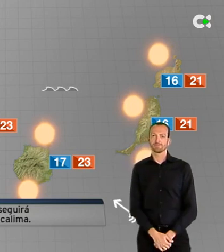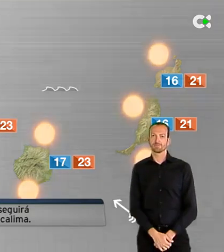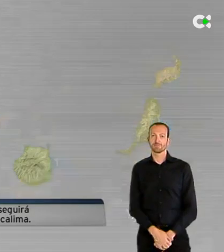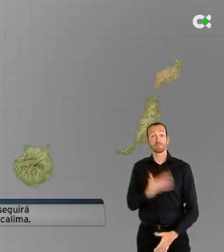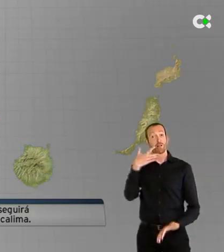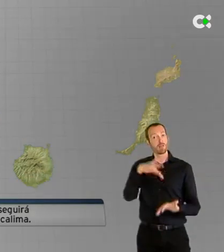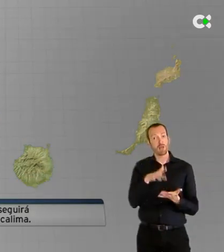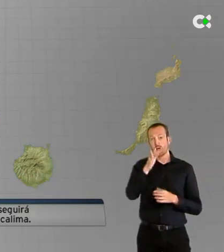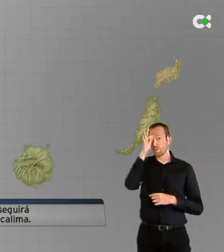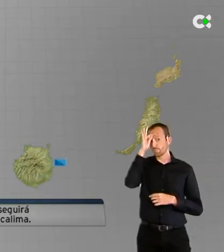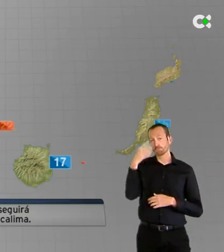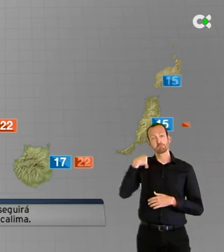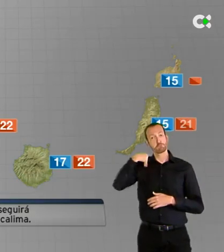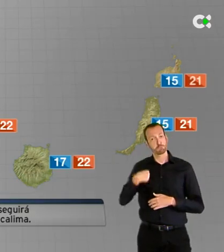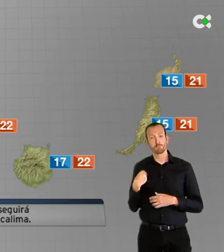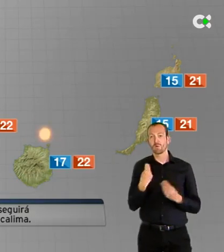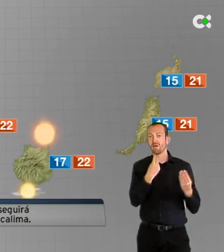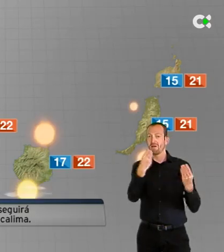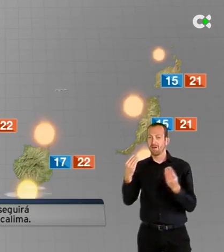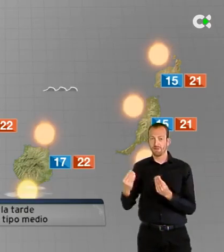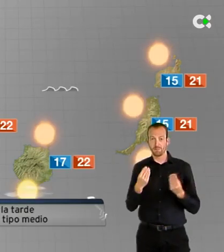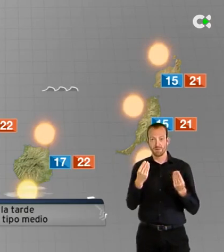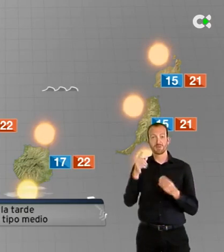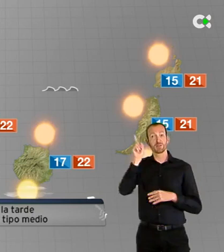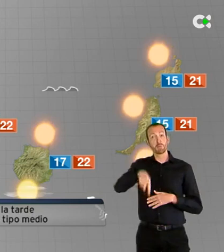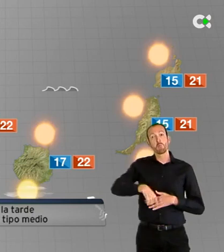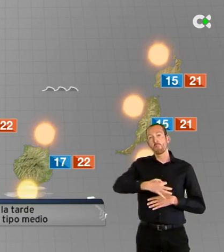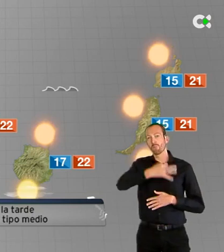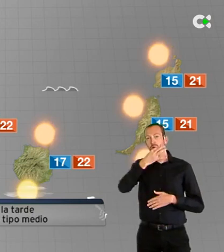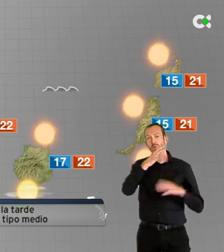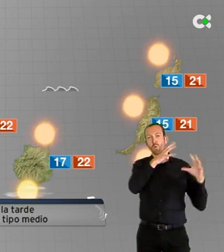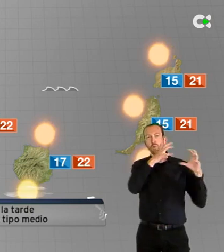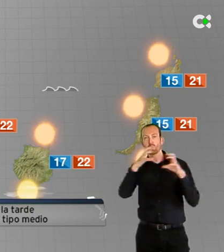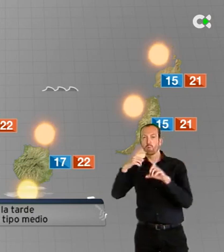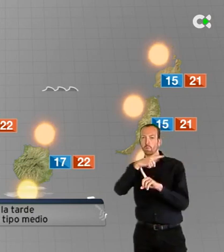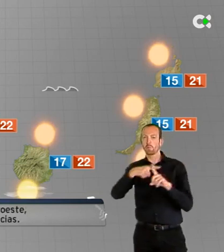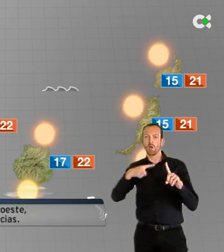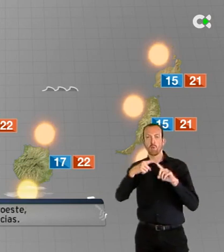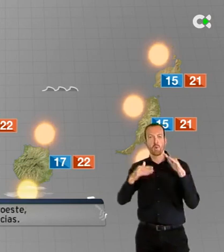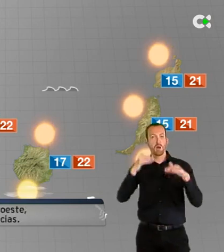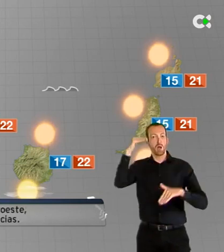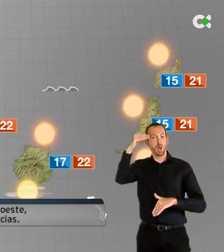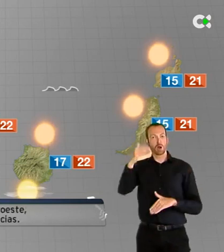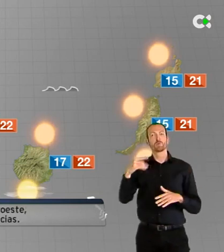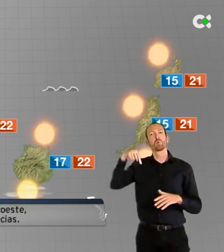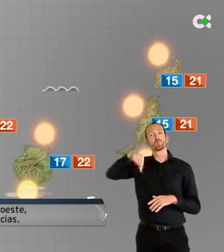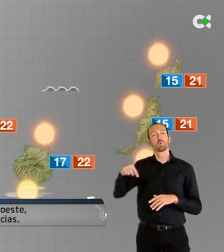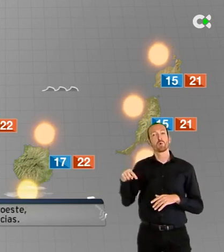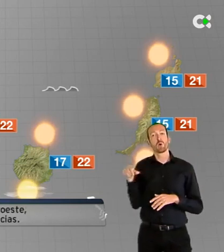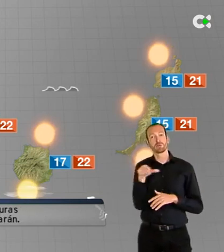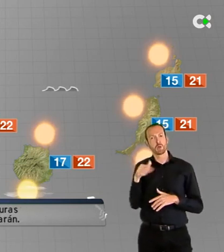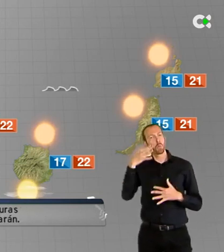el domingo nos seguirá acompañando la calima además durante la tarde llegará nubosidad de tipo medio y alto por el suroeste sin